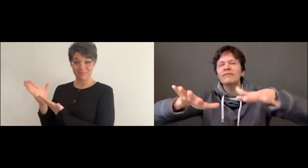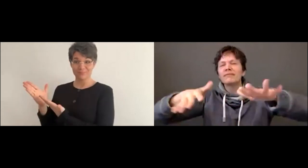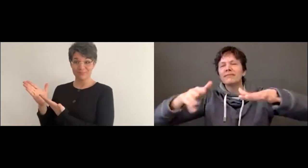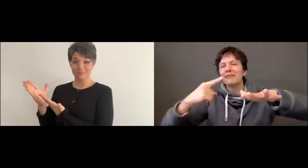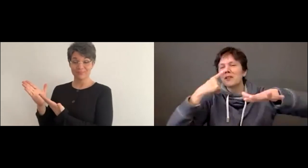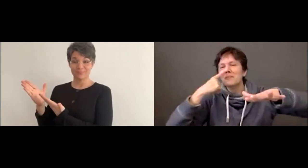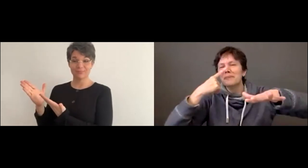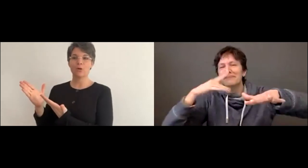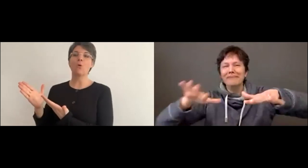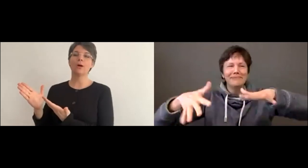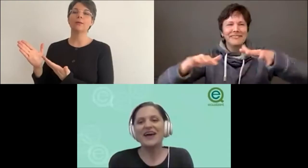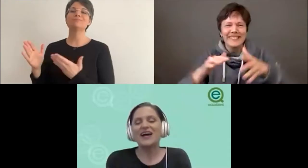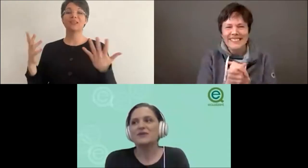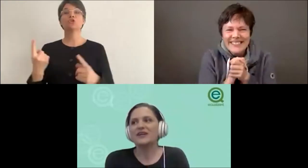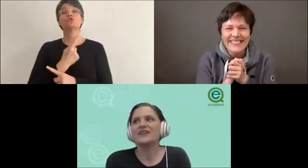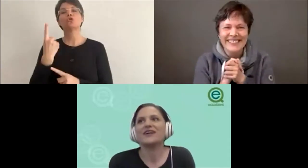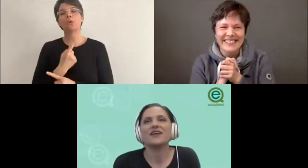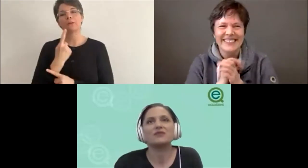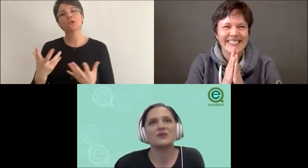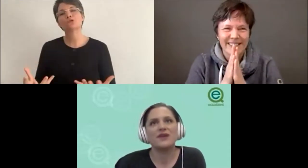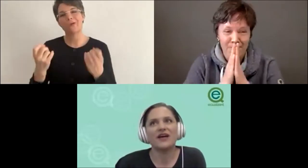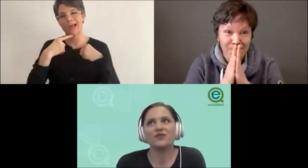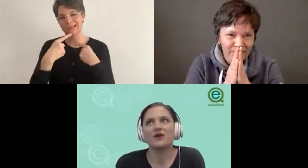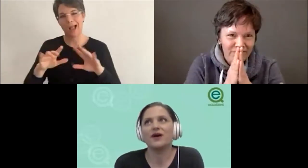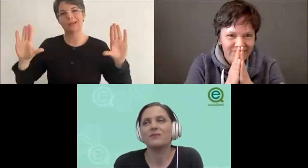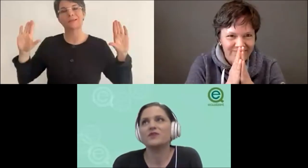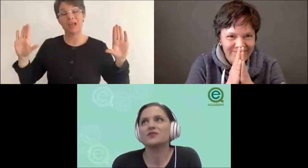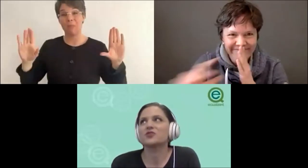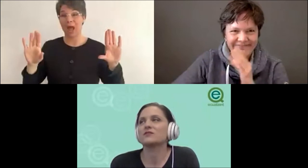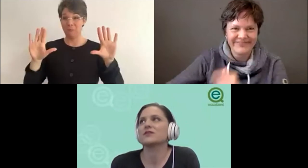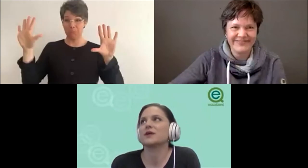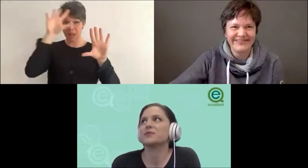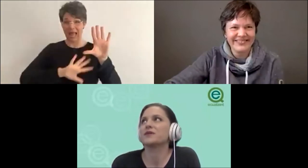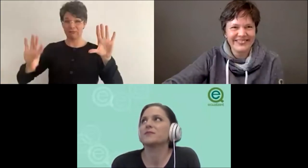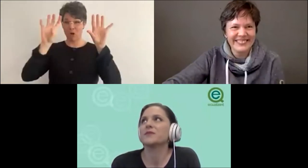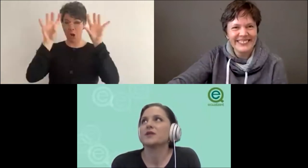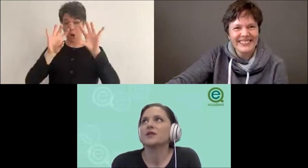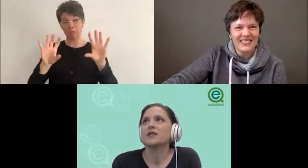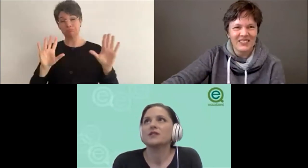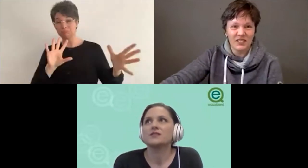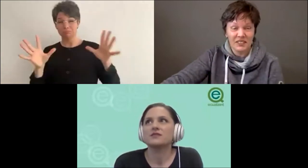sehr schwer zu sagen, aber allein auf der Plattform haben wir jetzt schon knappe